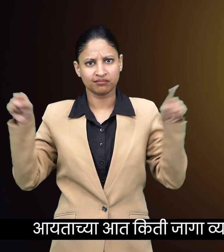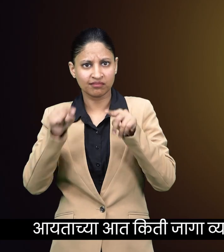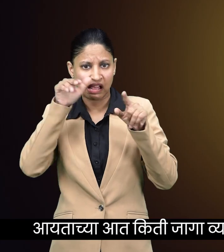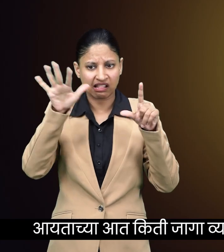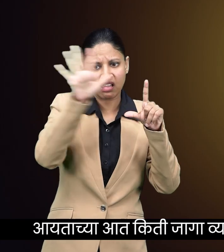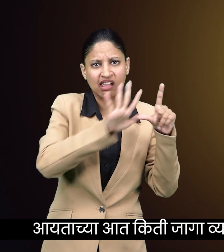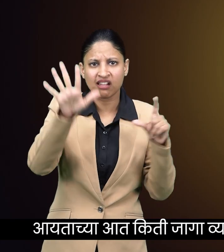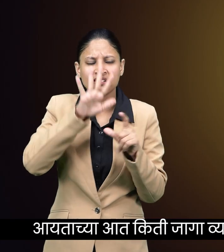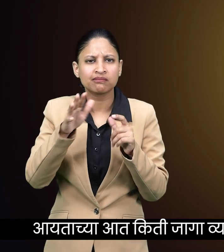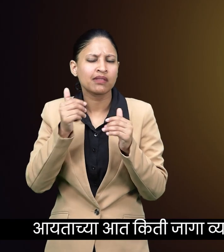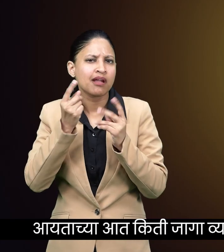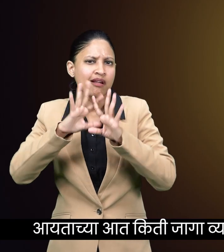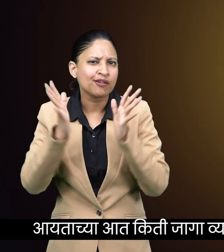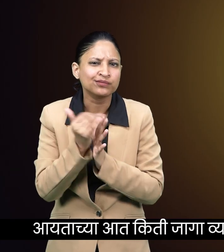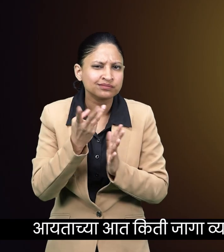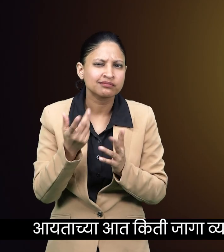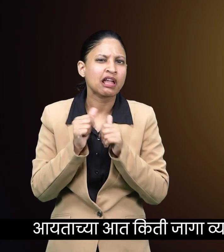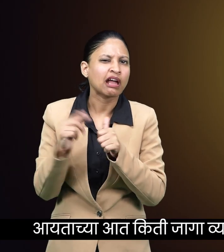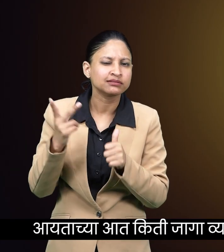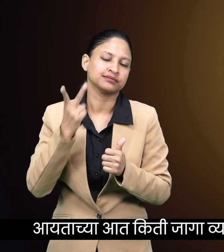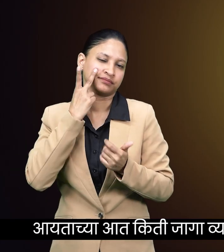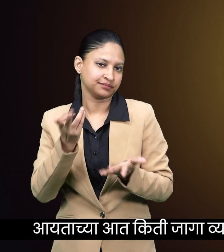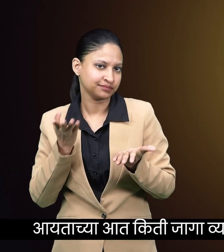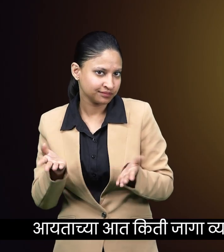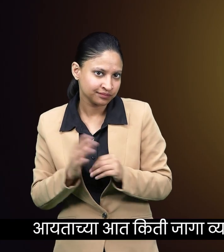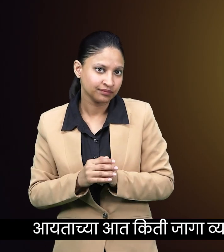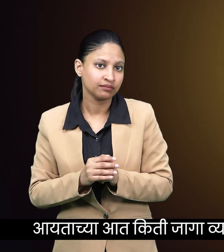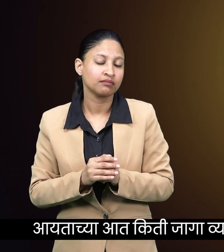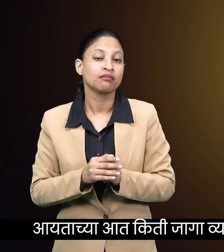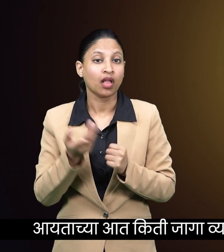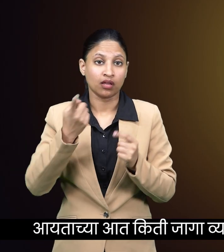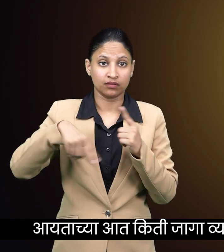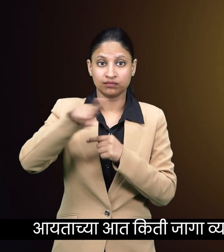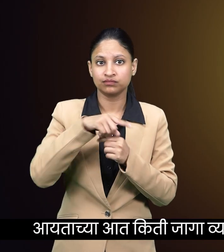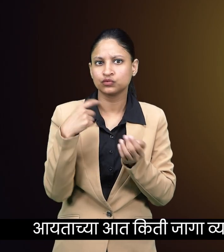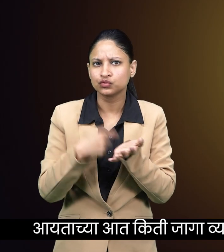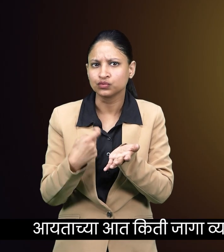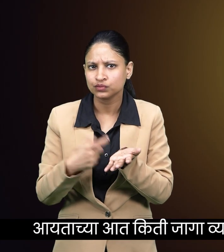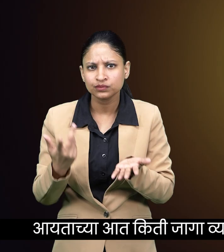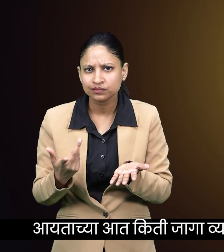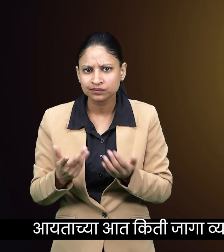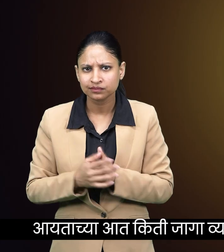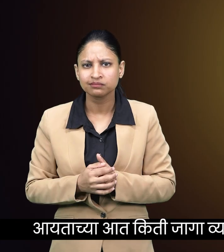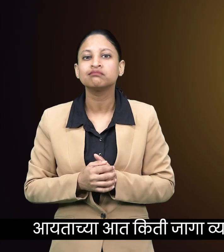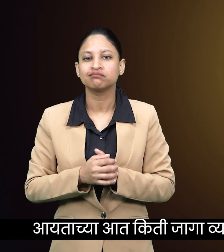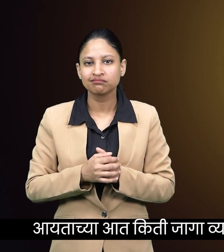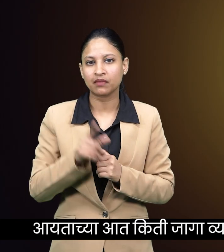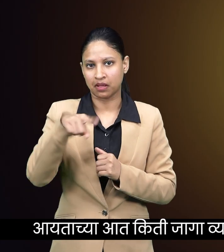आयताच्या आत किती जागा व्यापली आहे हे शोधण्यासाठी आपण त्याचे क्षेत्रफळ मोजतो.